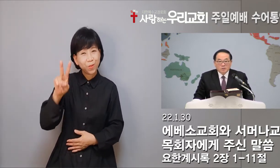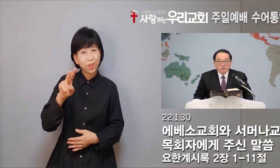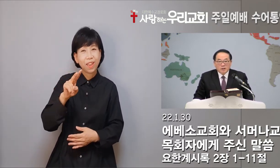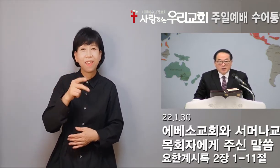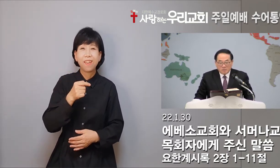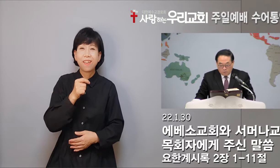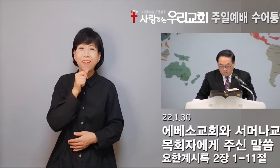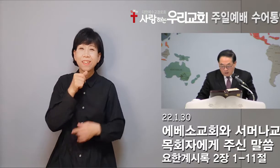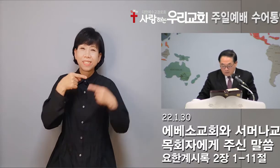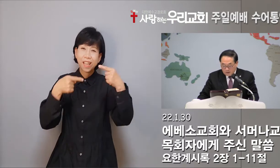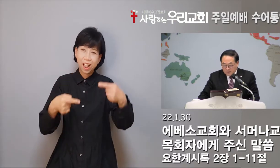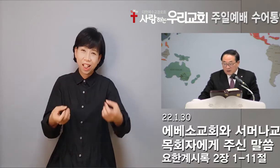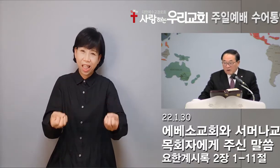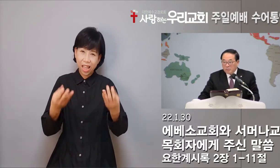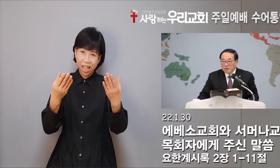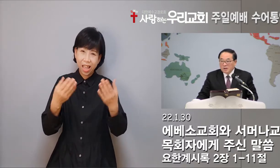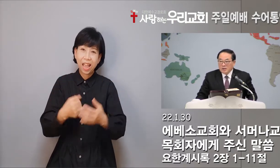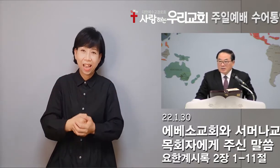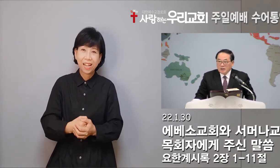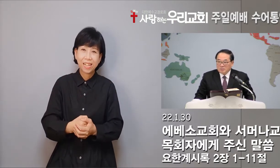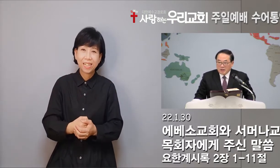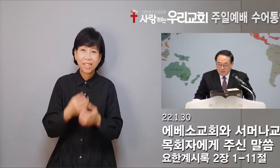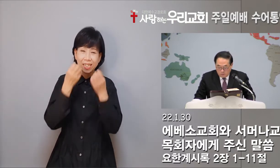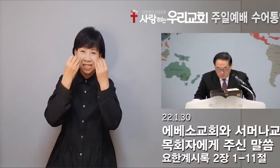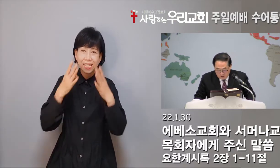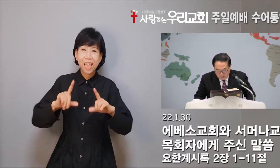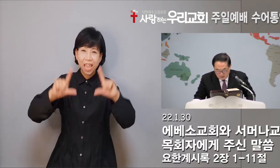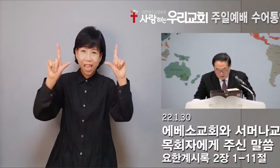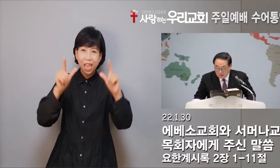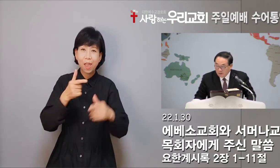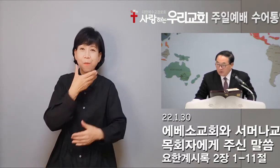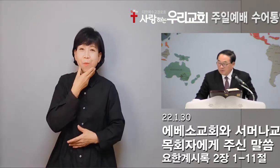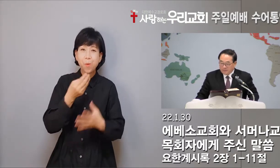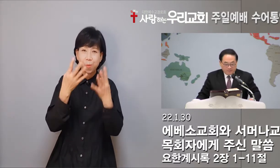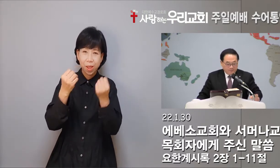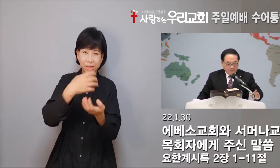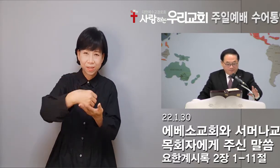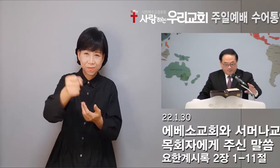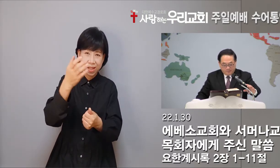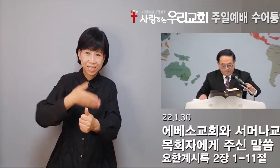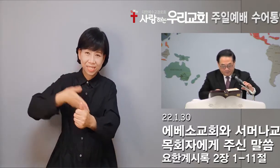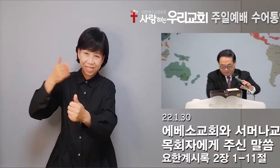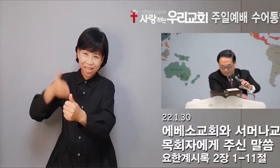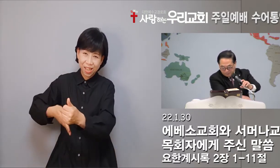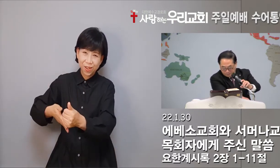다시 한번 새해 복 많이 받으시라고 한번 인사하겠습니다. 새해 복 많이 받으세요.